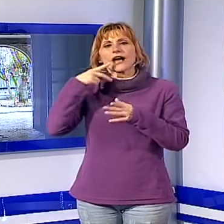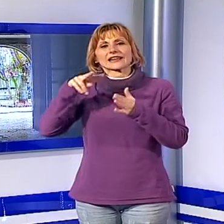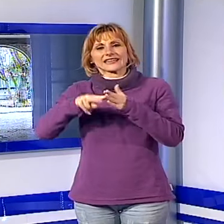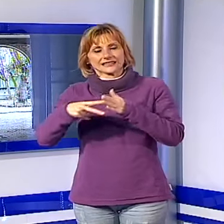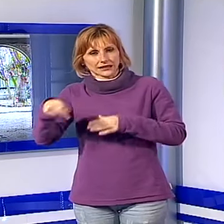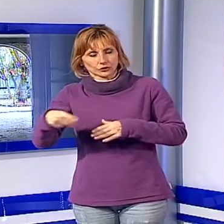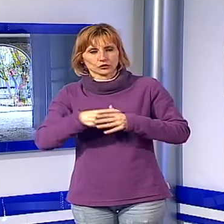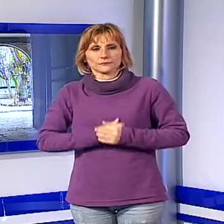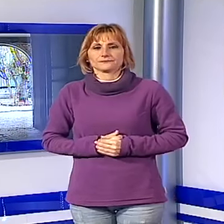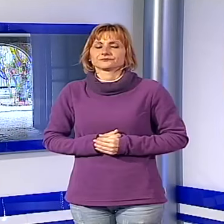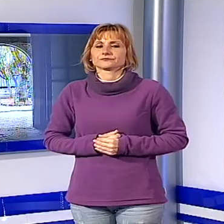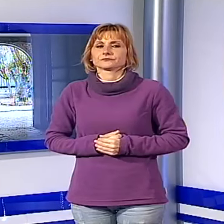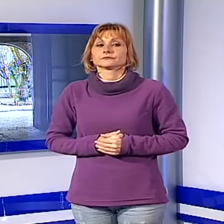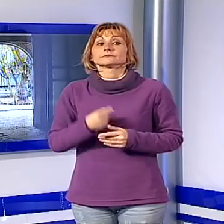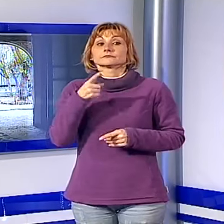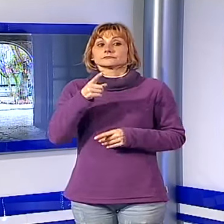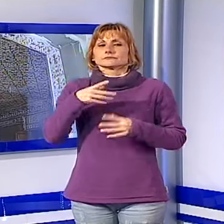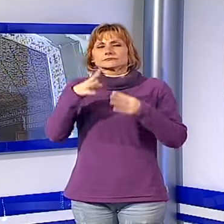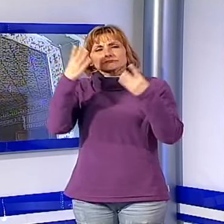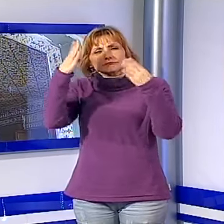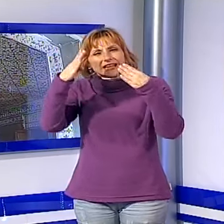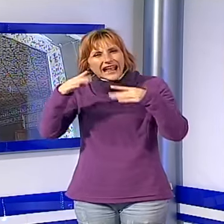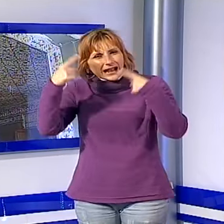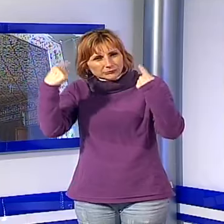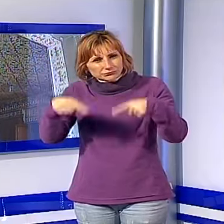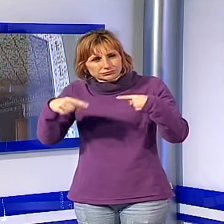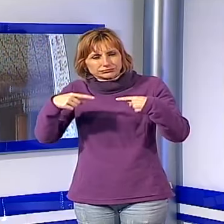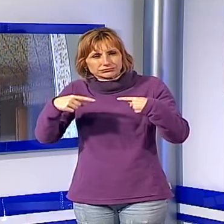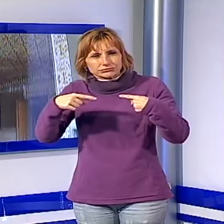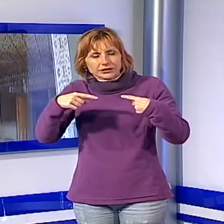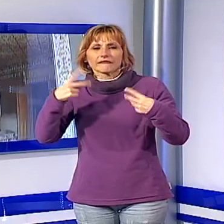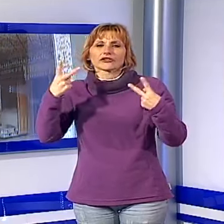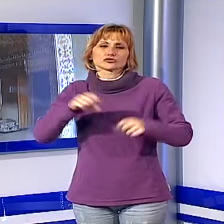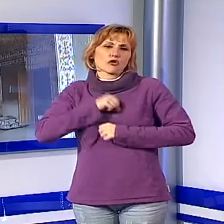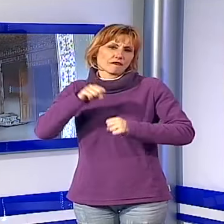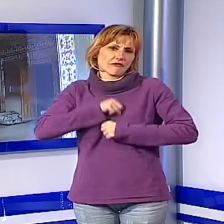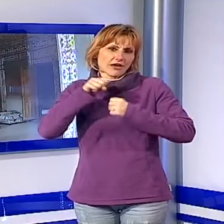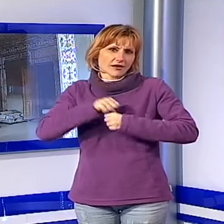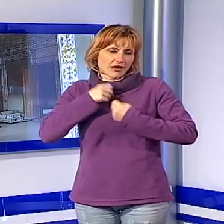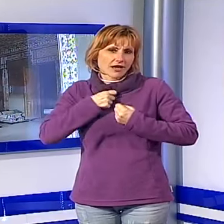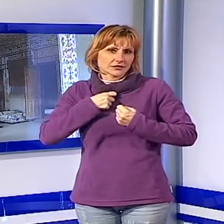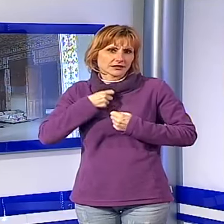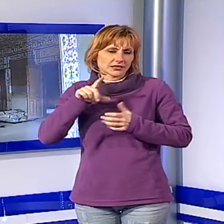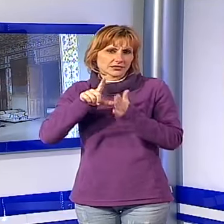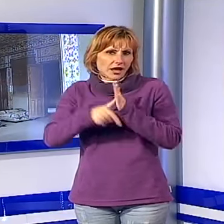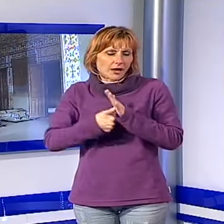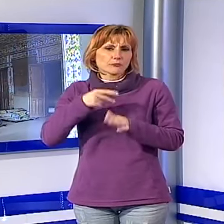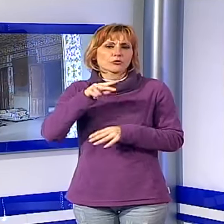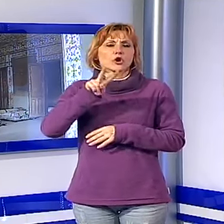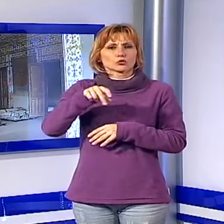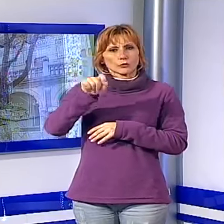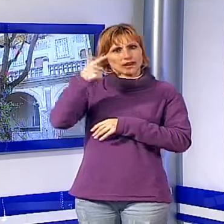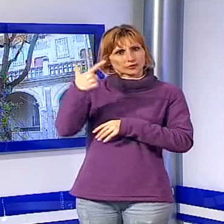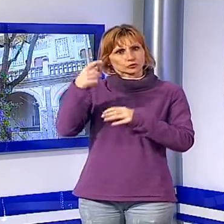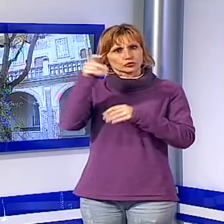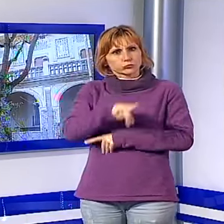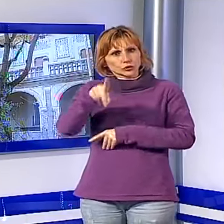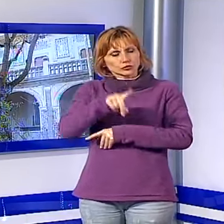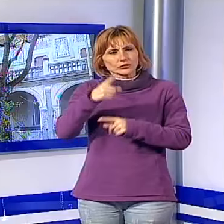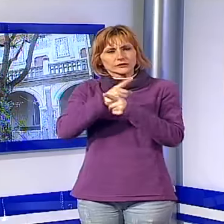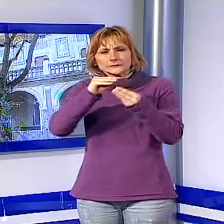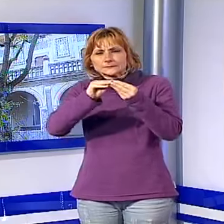Quello di Villa Argentina è stato il cantiere più travagliato degli ultimi anni ha detto Baccelli, con la provincia nel 2012 costretta a risolvere il